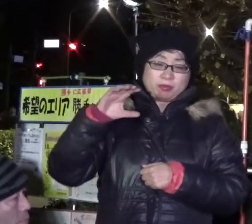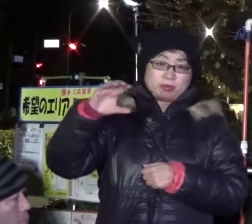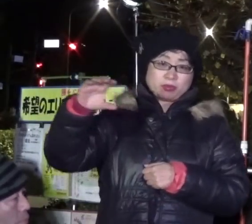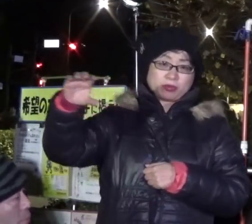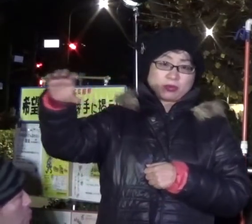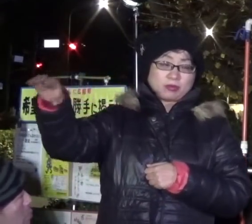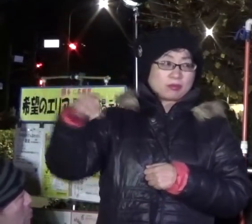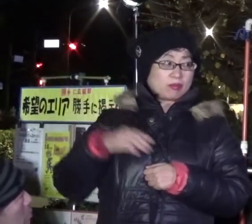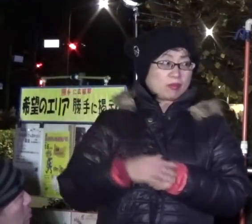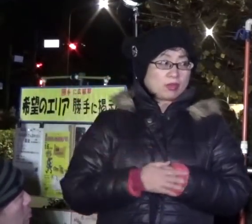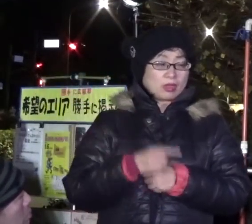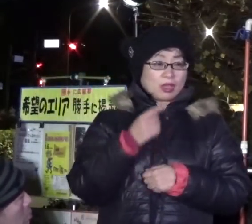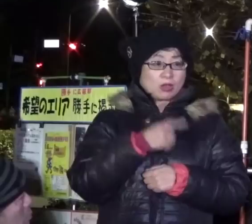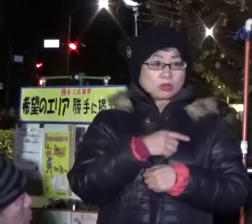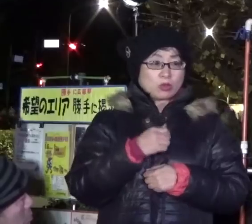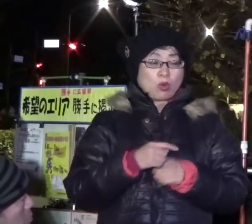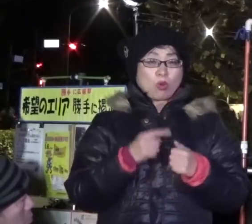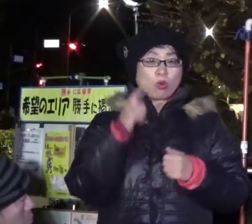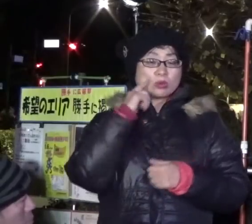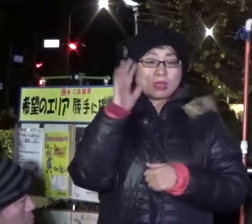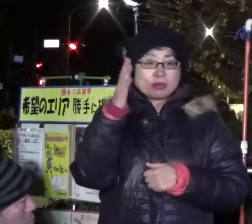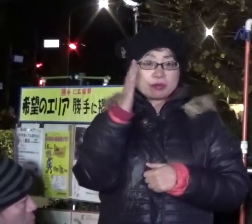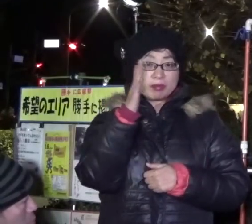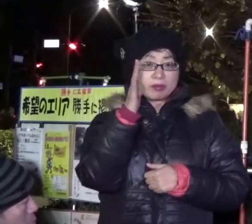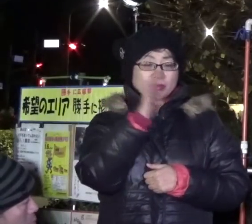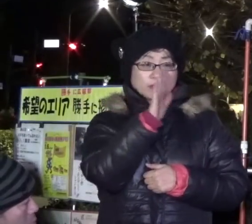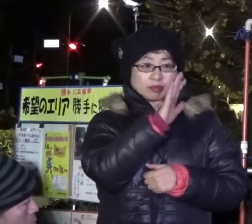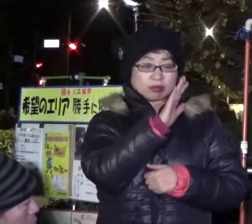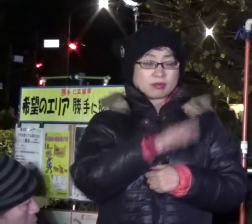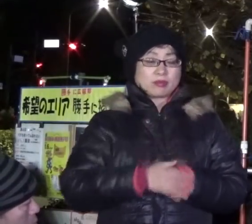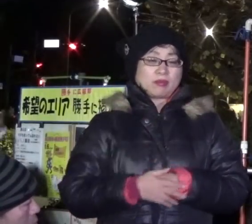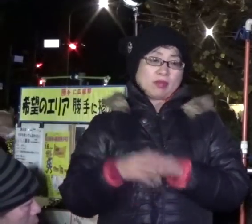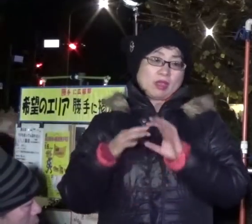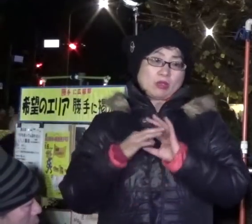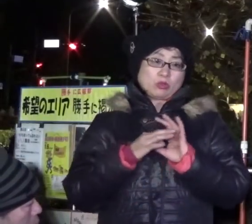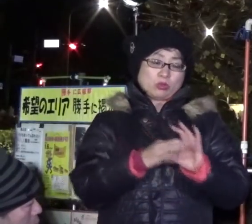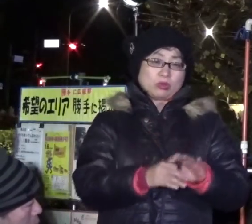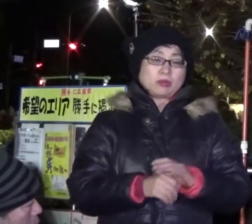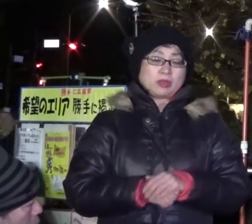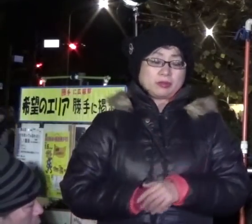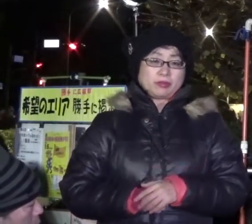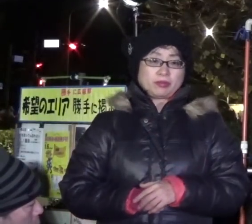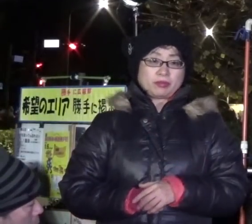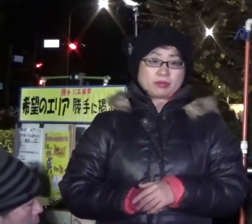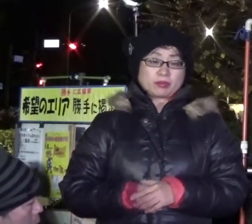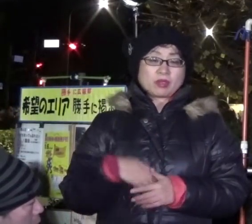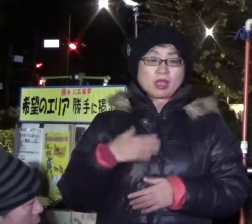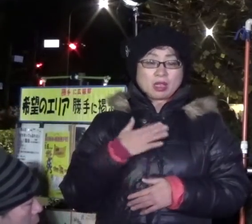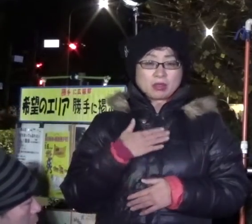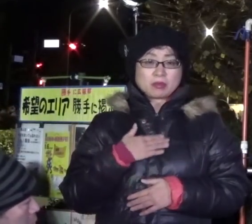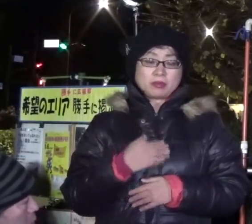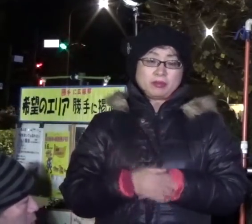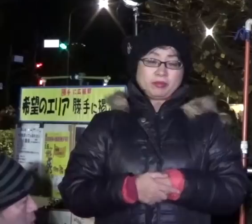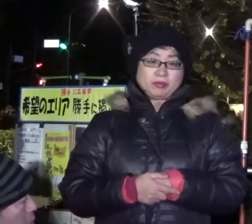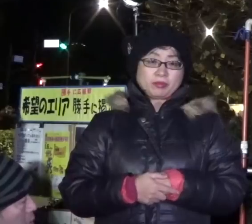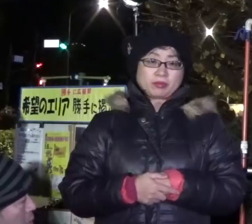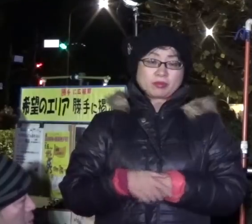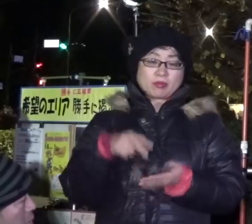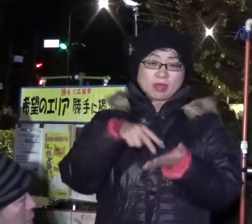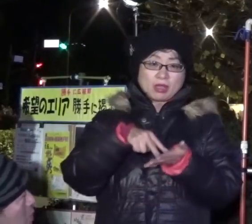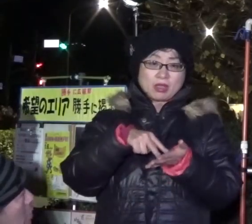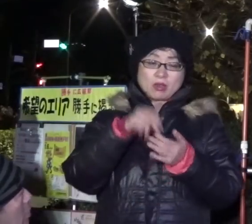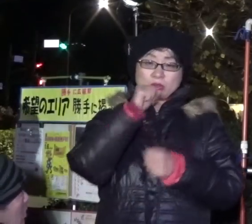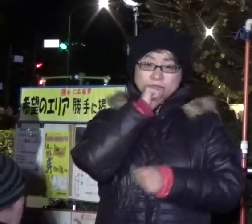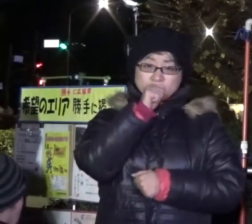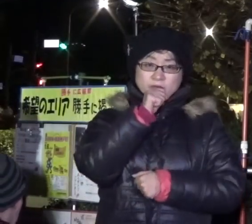奥さんがですね、こっち振り向いてずっと手振ってんですよ。そんなことを状況を見るとですね、あ、やっぱり立ってよかった、